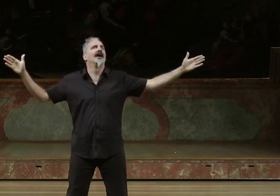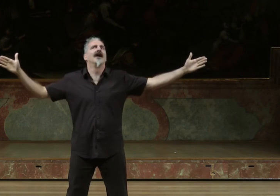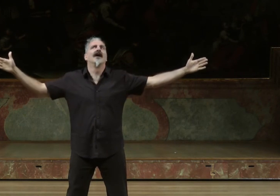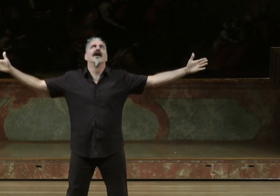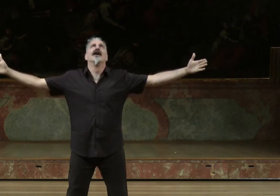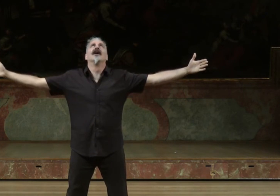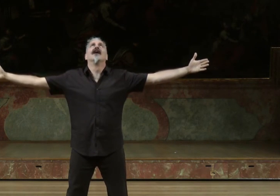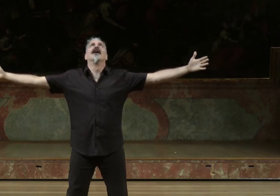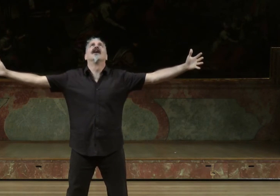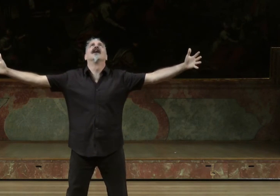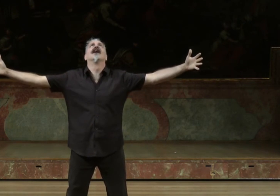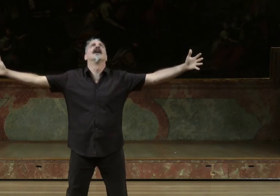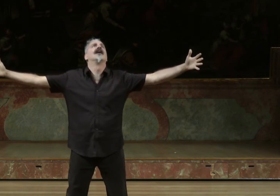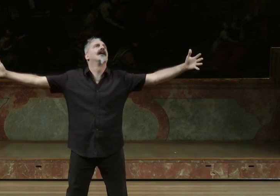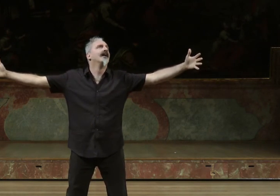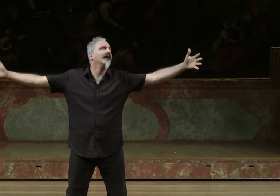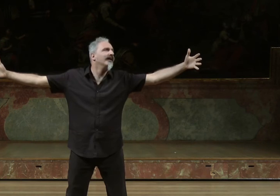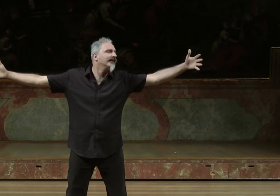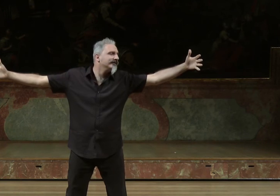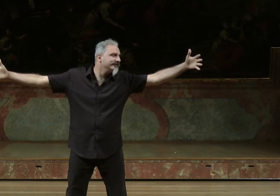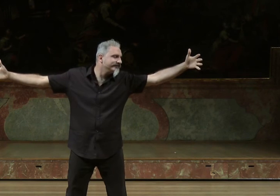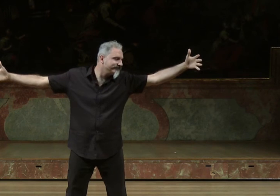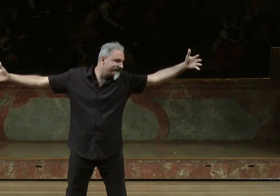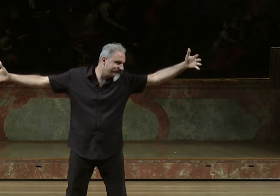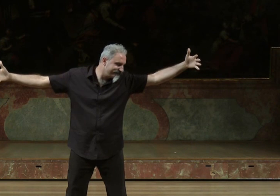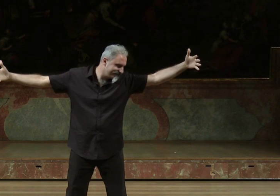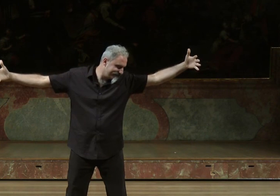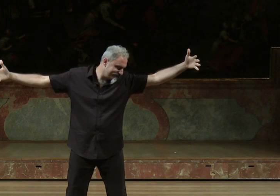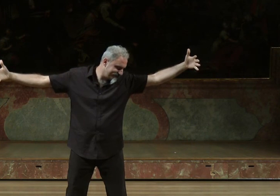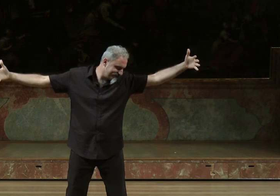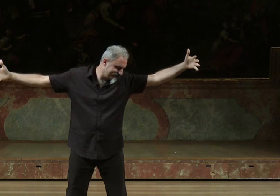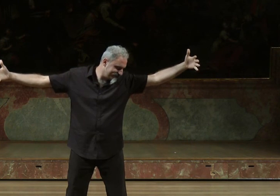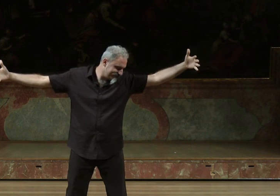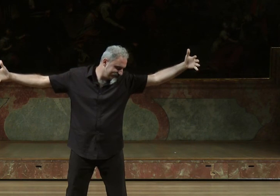mehr gespürt hatte. Er fühlt ihn auf sich wie ein